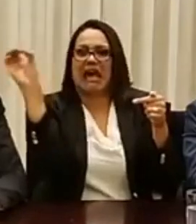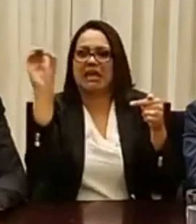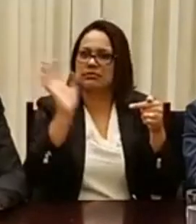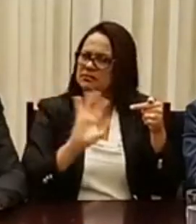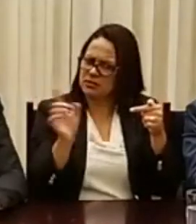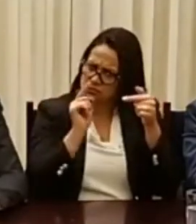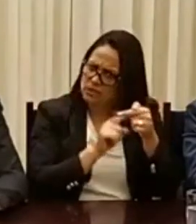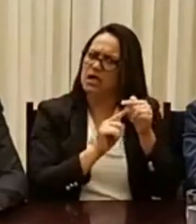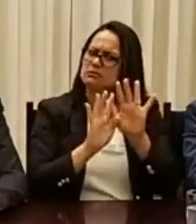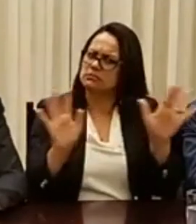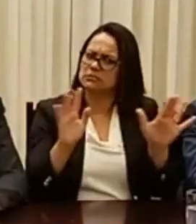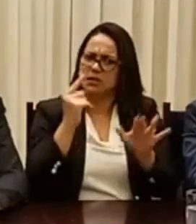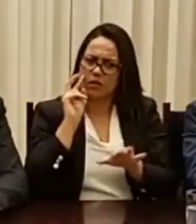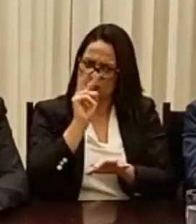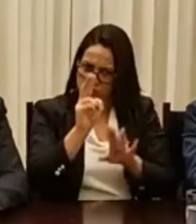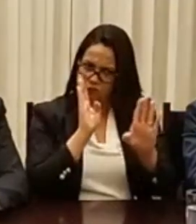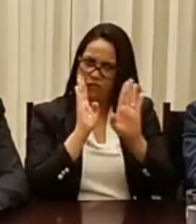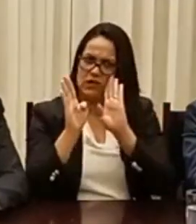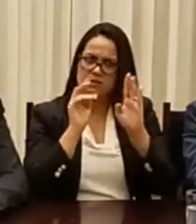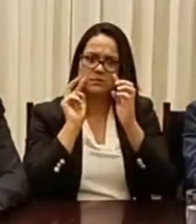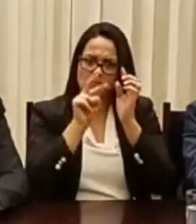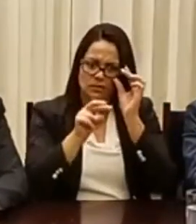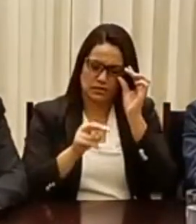aí, eu vi no Facebook agora,